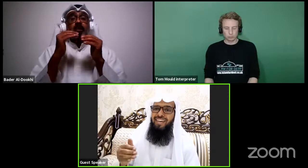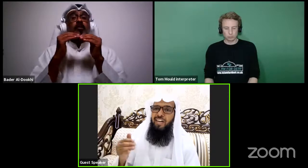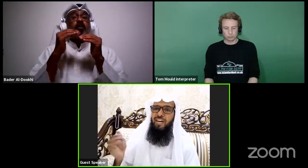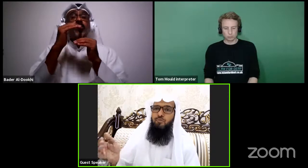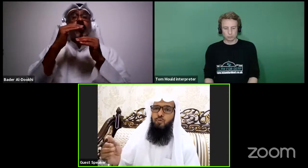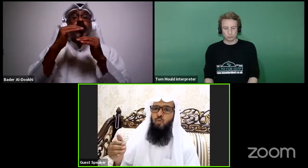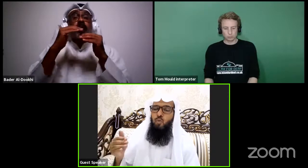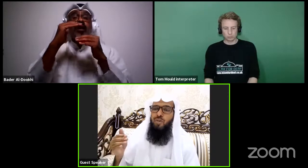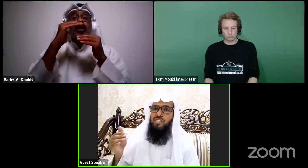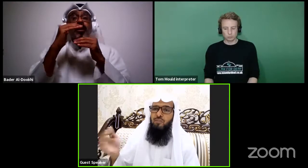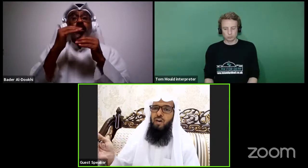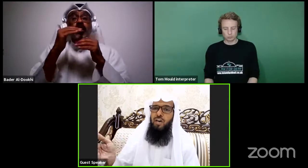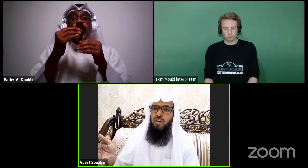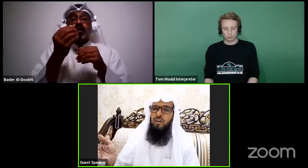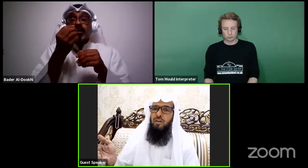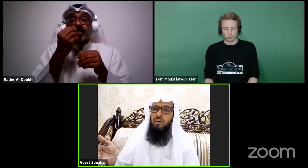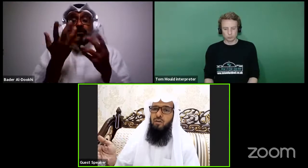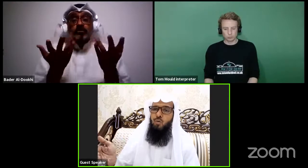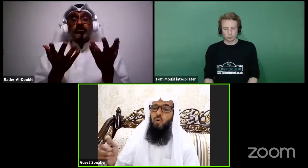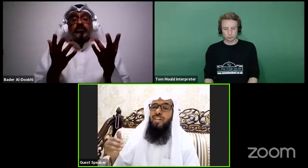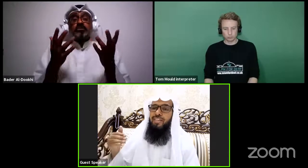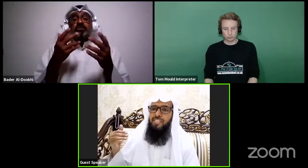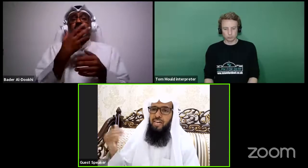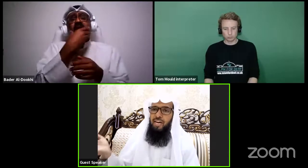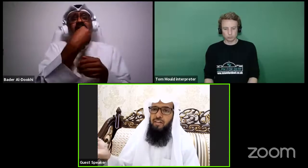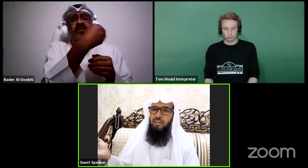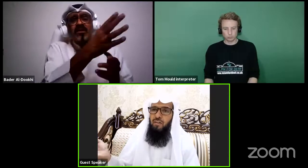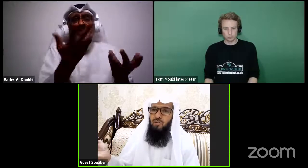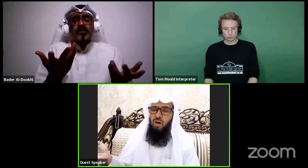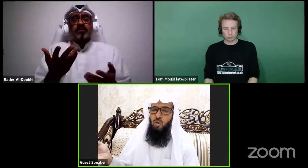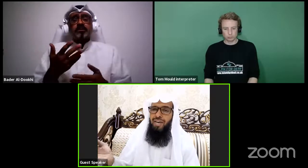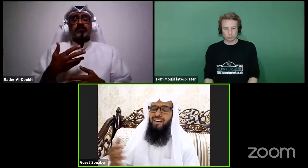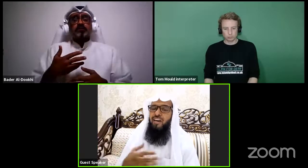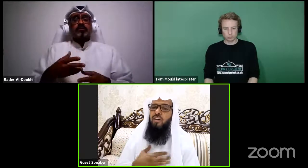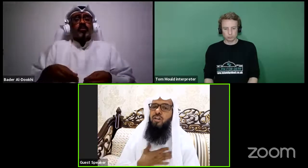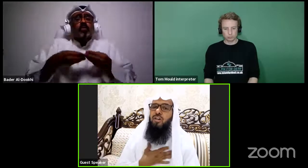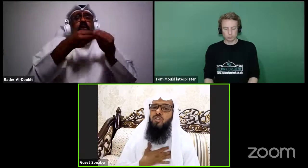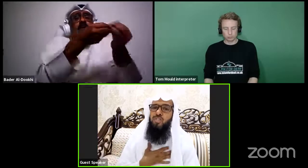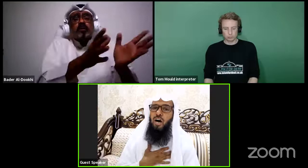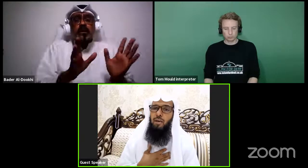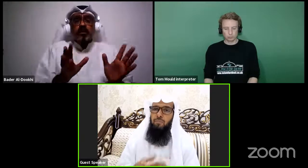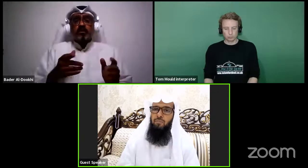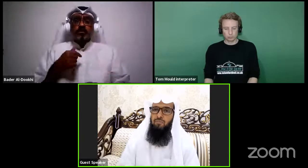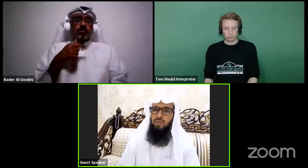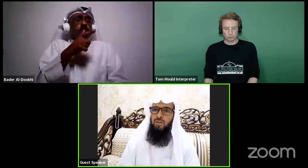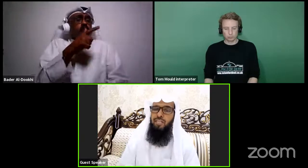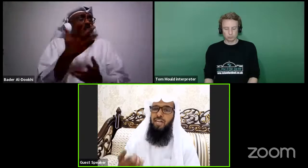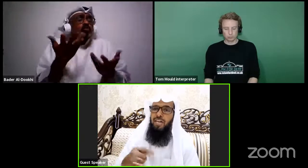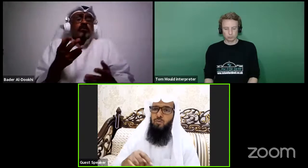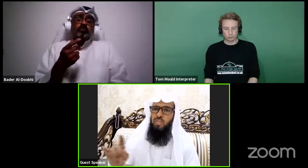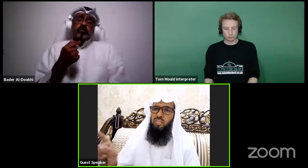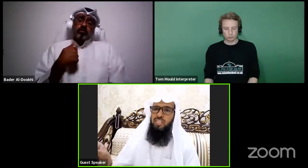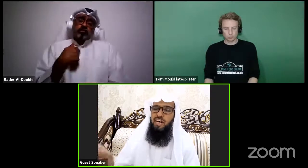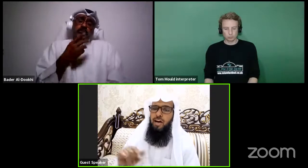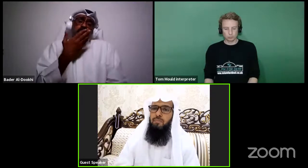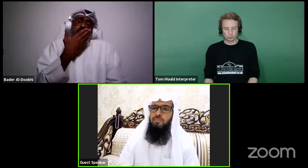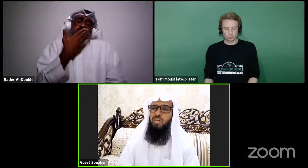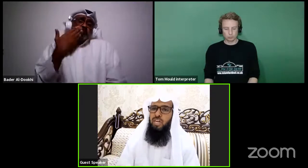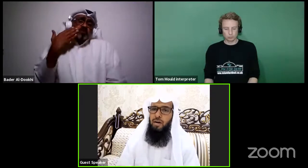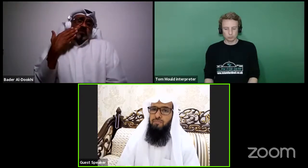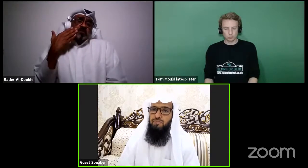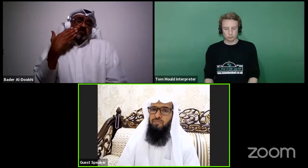مرتبة العفو والصفح والإحسان، وقوله إني صائم، حتى لا يرد